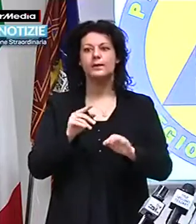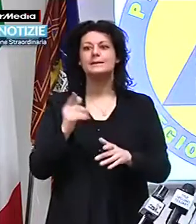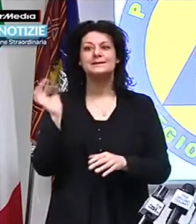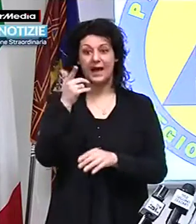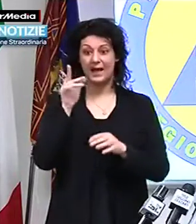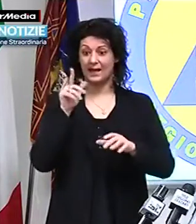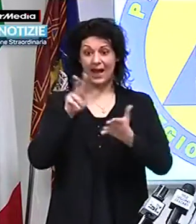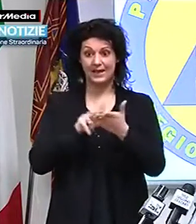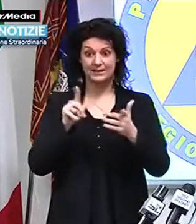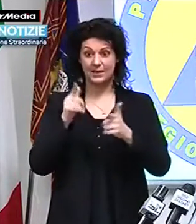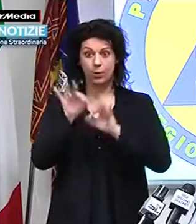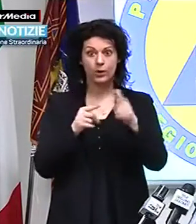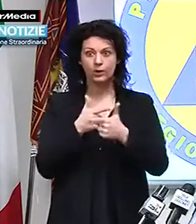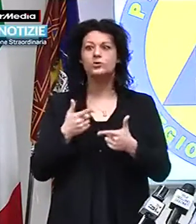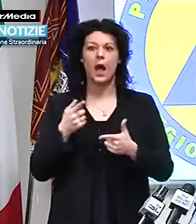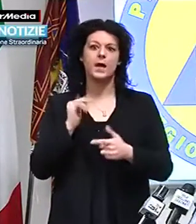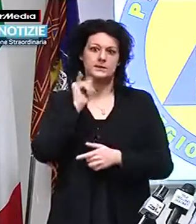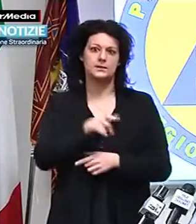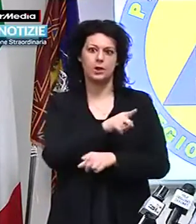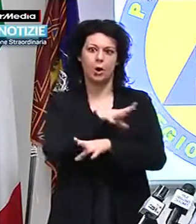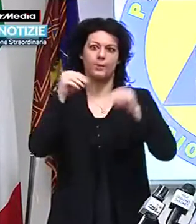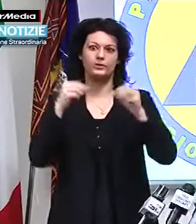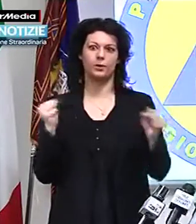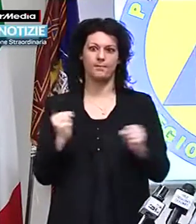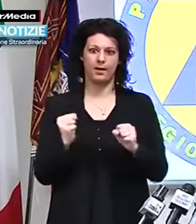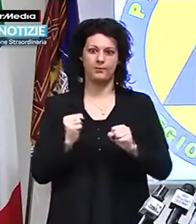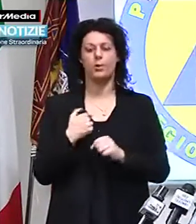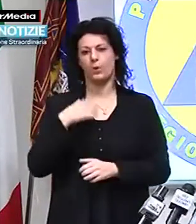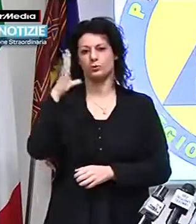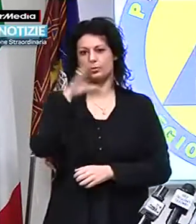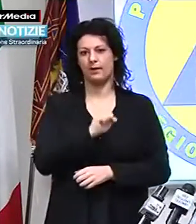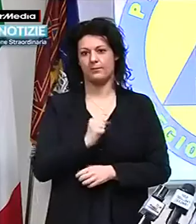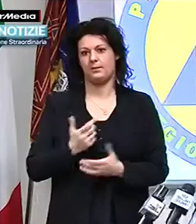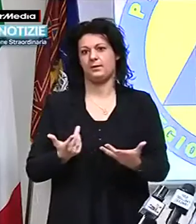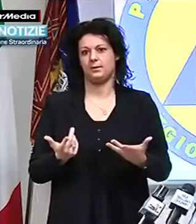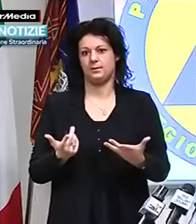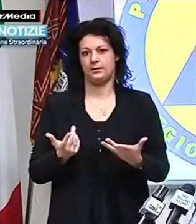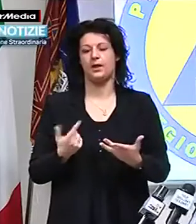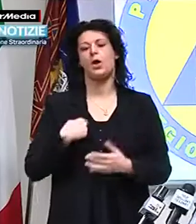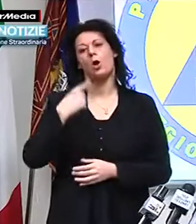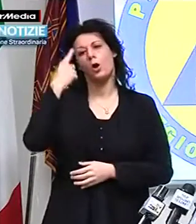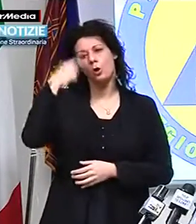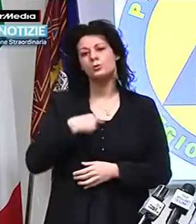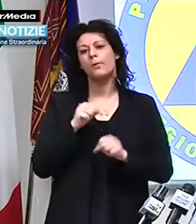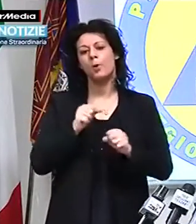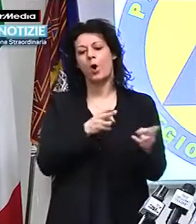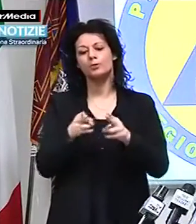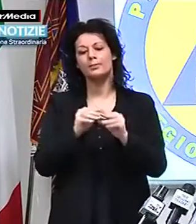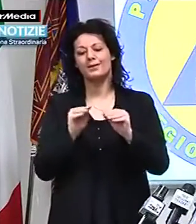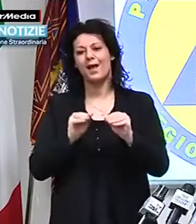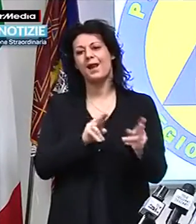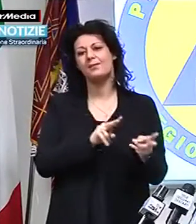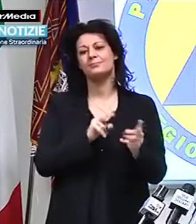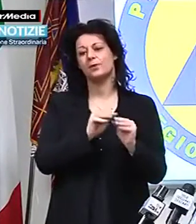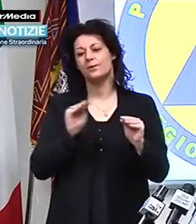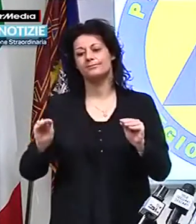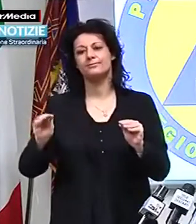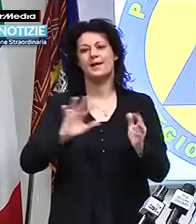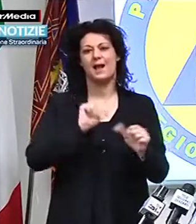qualcuno. Posso capire il cittadino che gli venga l'ansia perché cambi gli schemi di gioco, ma sta roba qui io spero